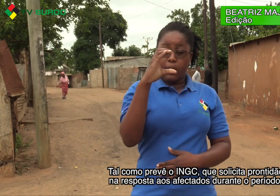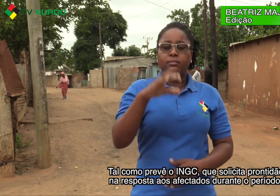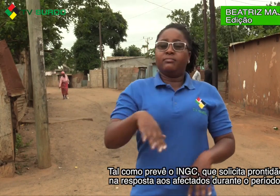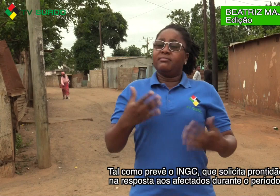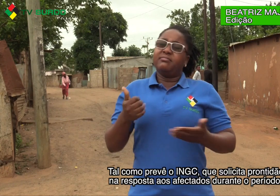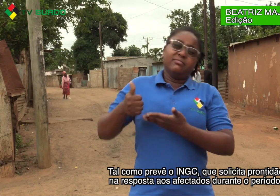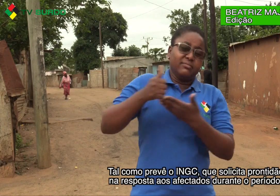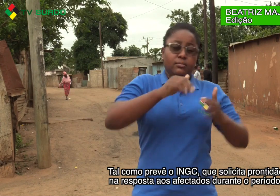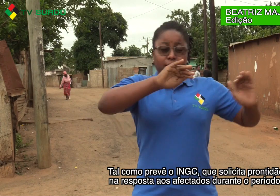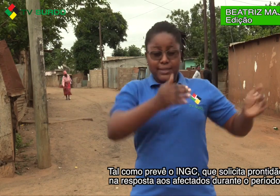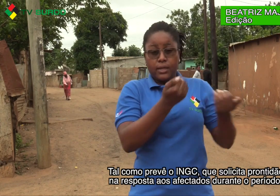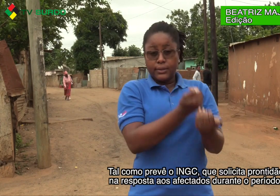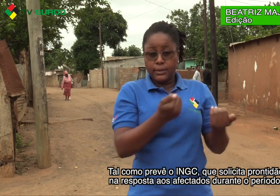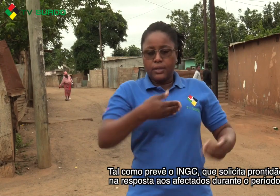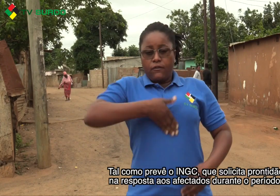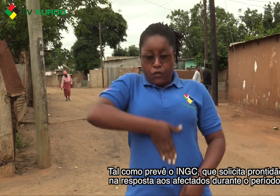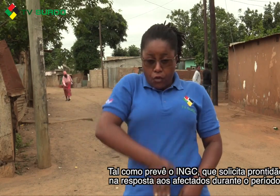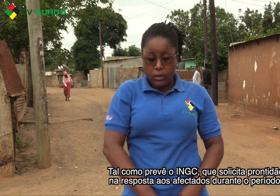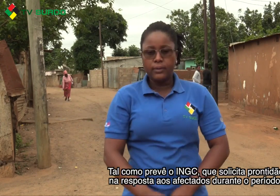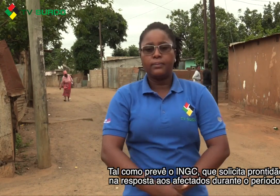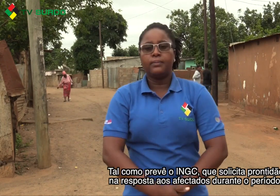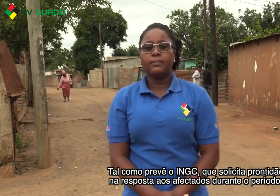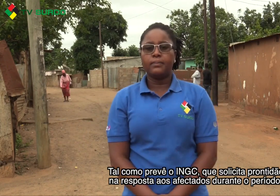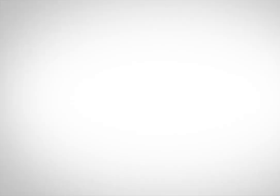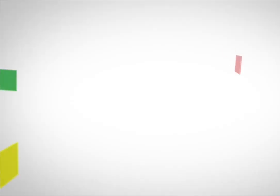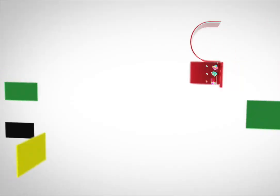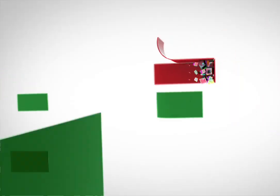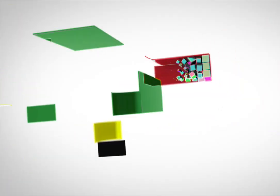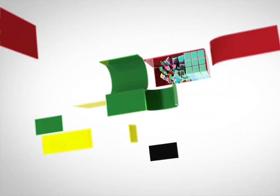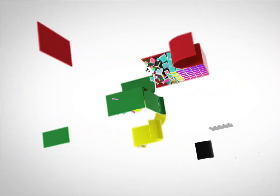que solicita prontidão na resposta aos afetados durante este período.